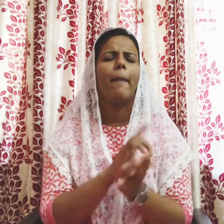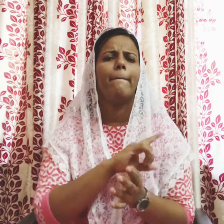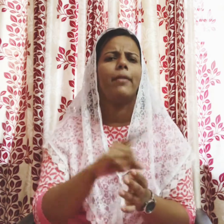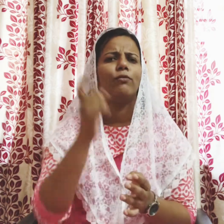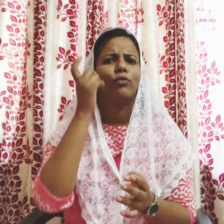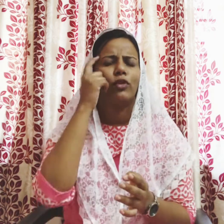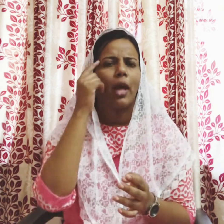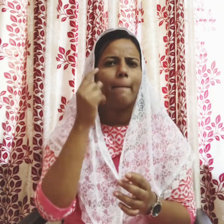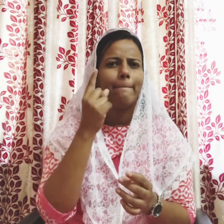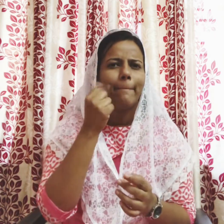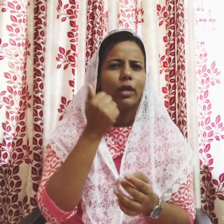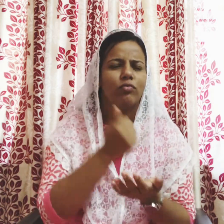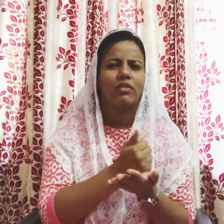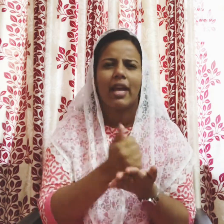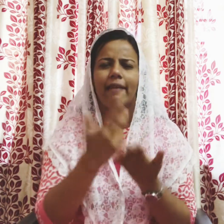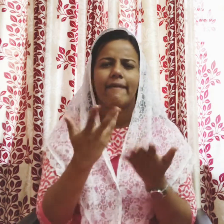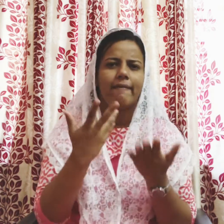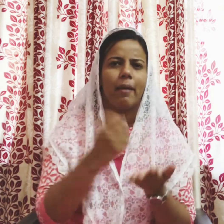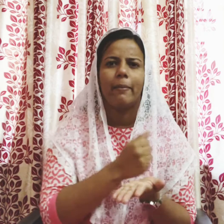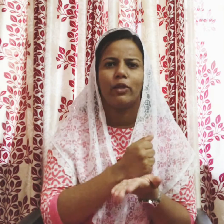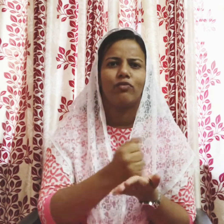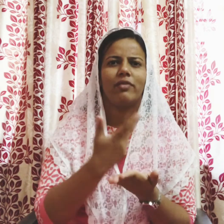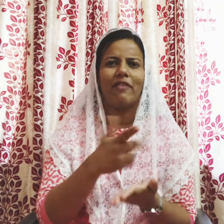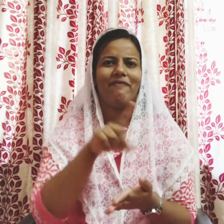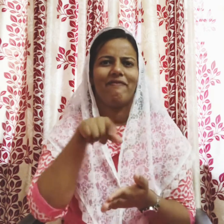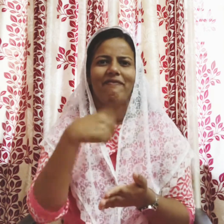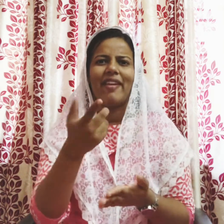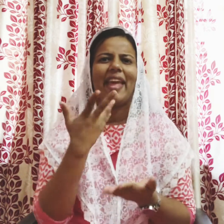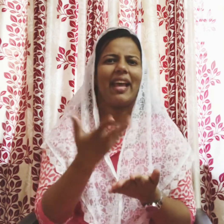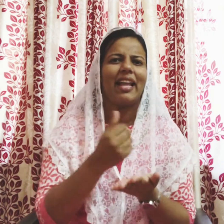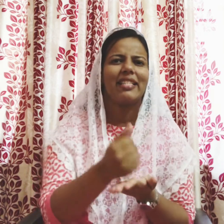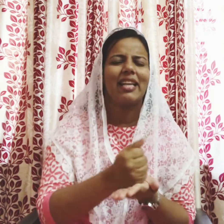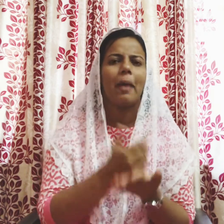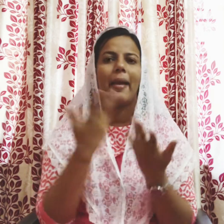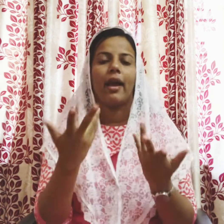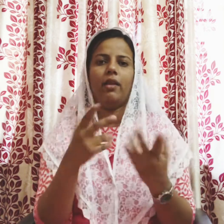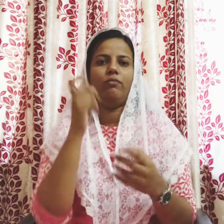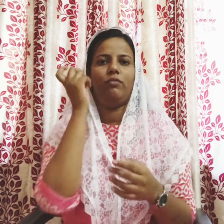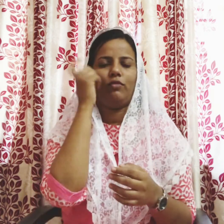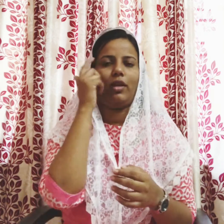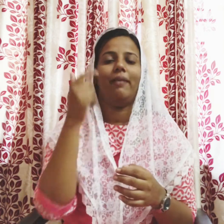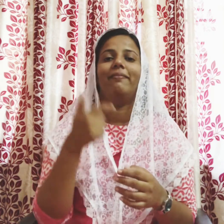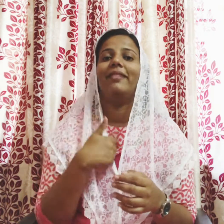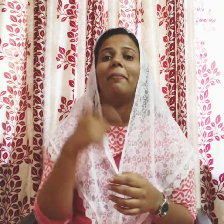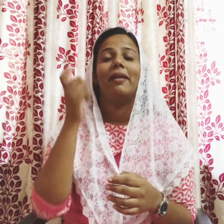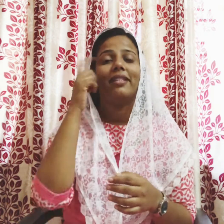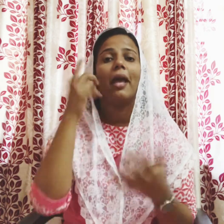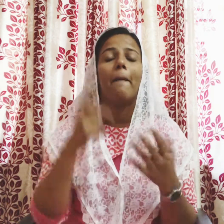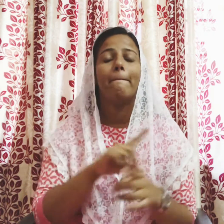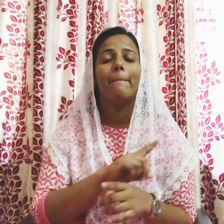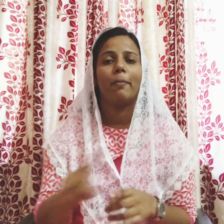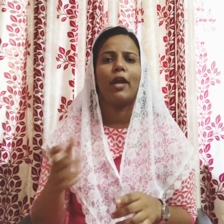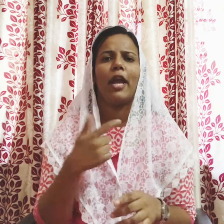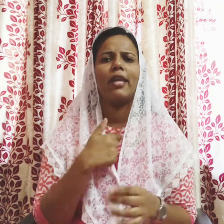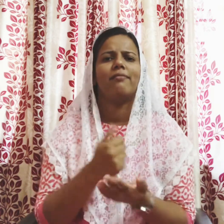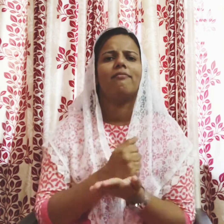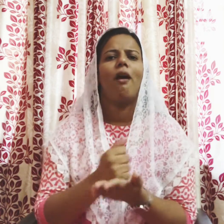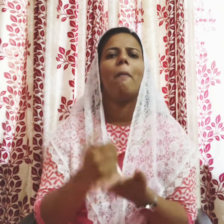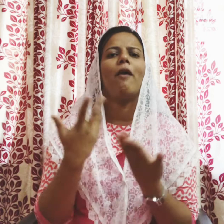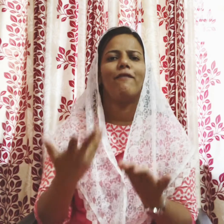ചിന്തിക്കുന്നത് അവൻ മാനുഷിക സഹായങ്ങളെക്കുറിച്ചായിരിക്കും, അല്ലെങ്കിൽ മറ്റുള്ളവർ നമ്മളെ സഹായിക്കുന്നതിനെക്കുറിച്ചായിരിക്കും. പക്ഷേ നമ്മൾ ചിന്തിക്കേണ്ടത് എപ്പോഴും, എനിക്ക് സഹായം വരുന്ന